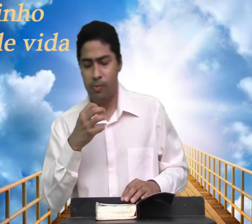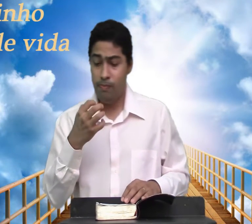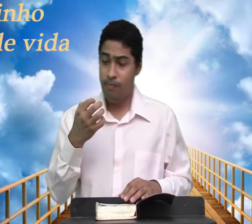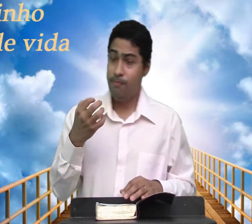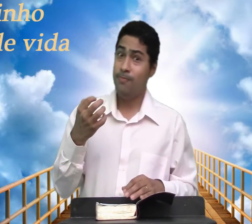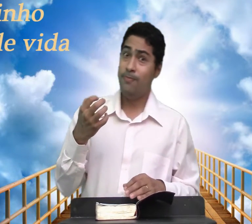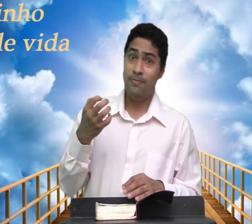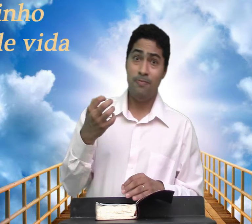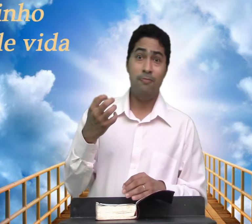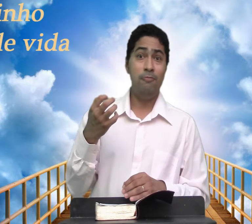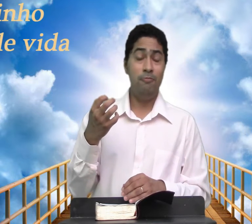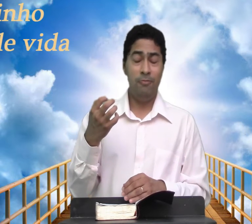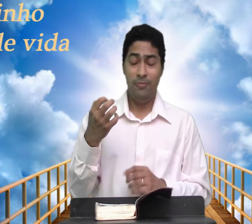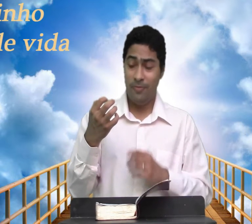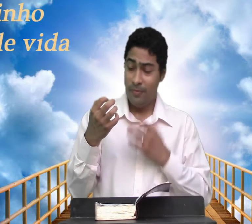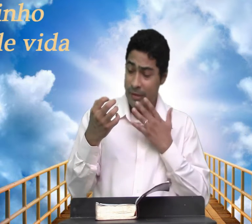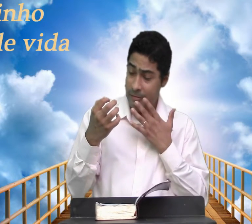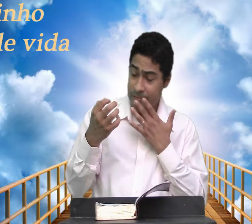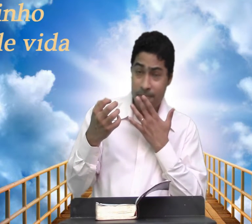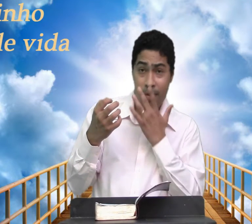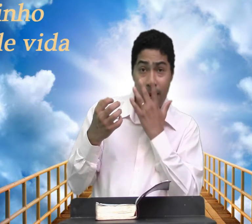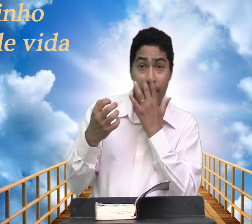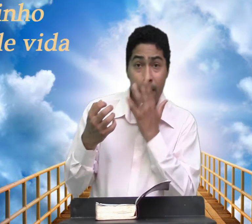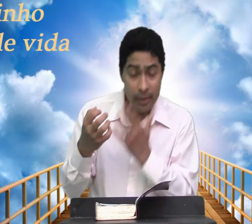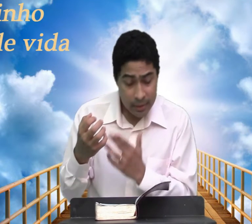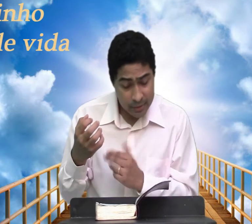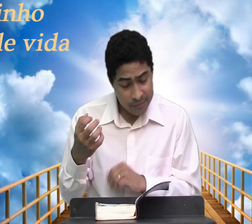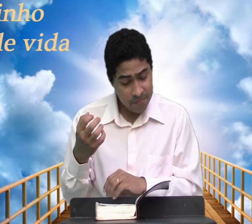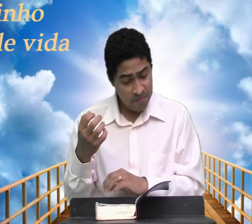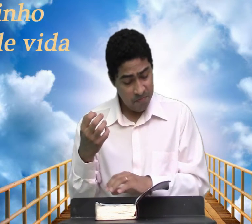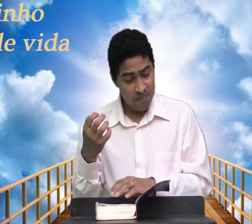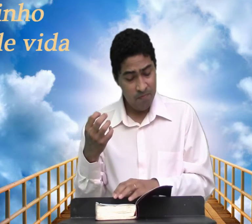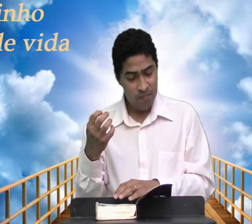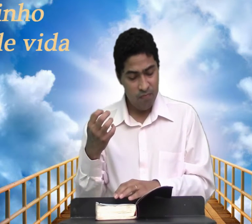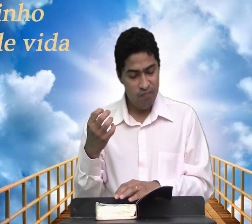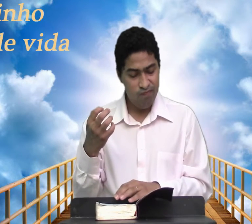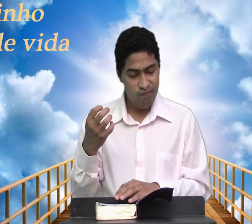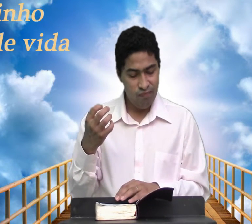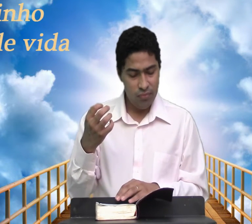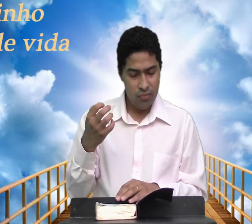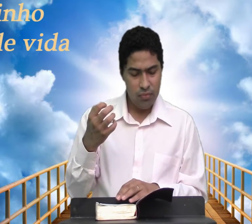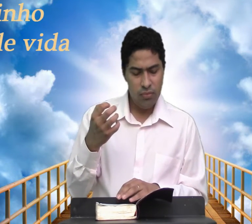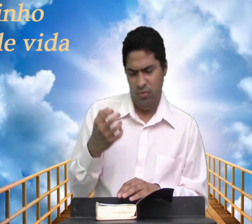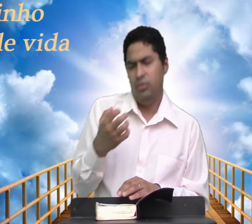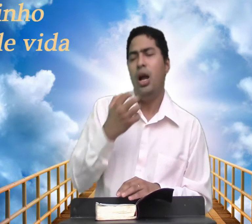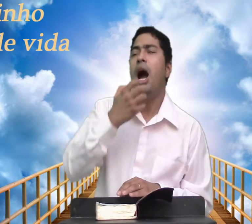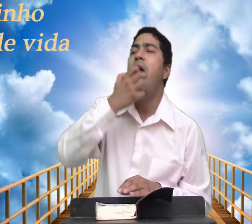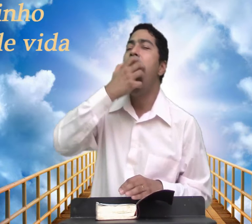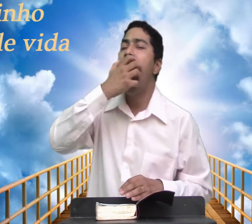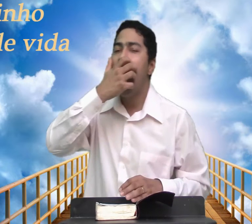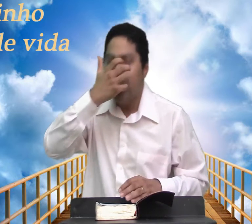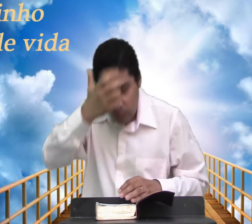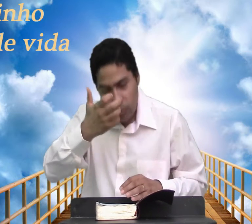aparentava ser saborosa e dava entendimento. Então ela comeu. Ela